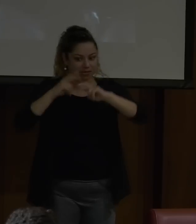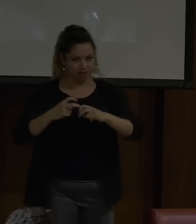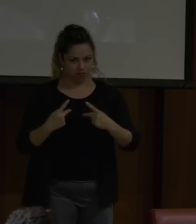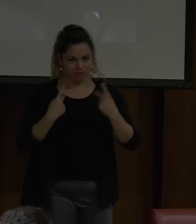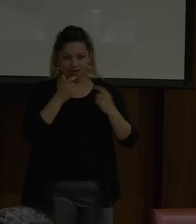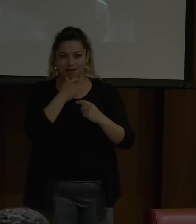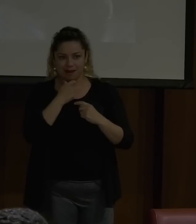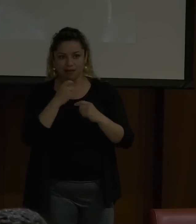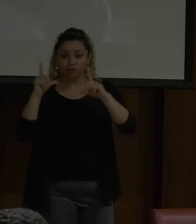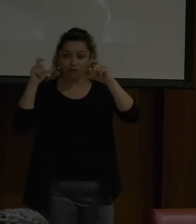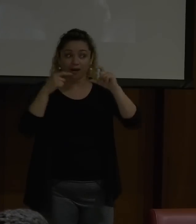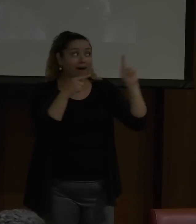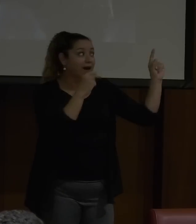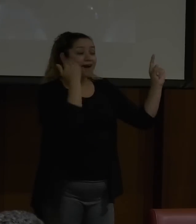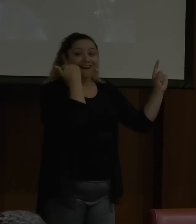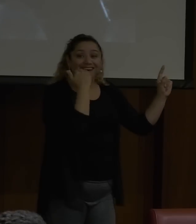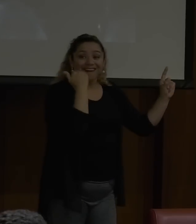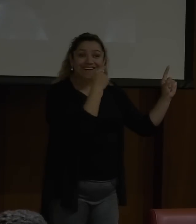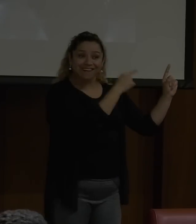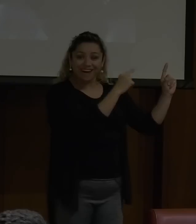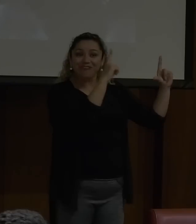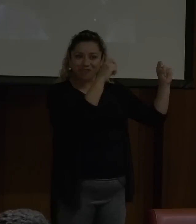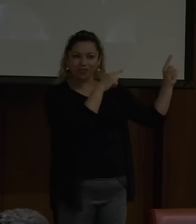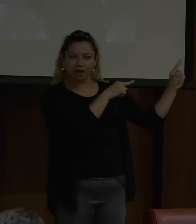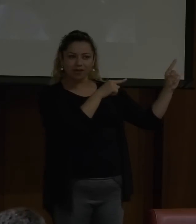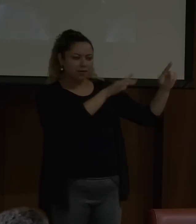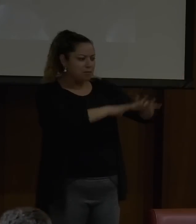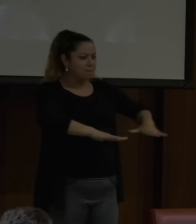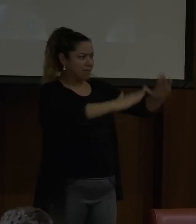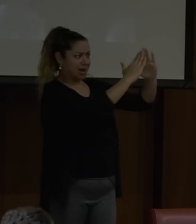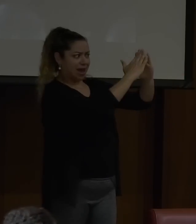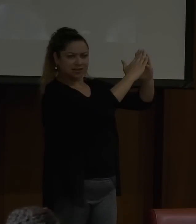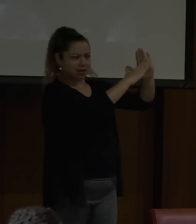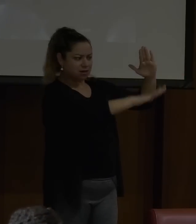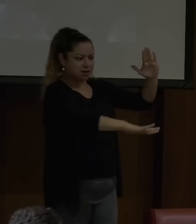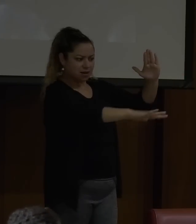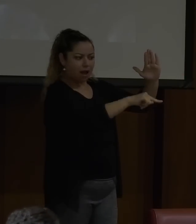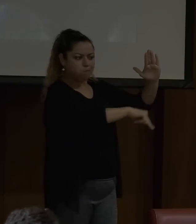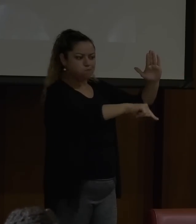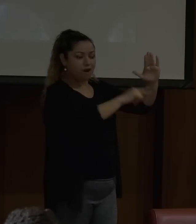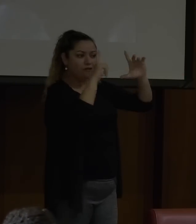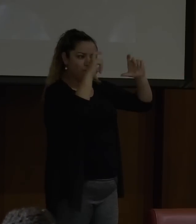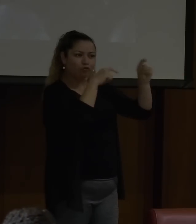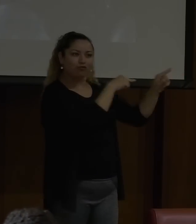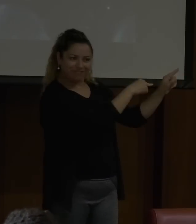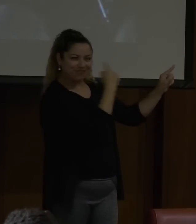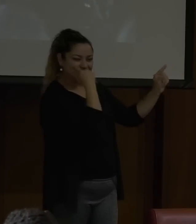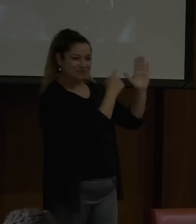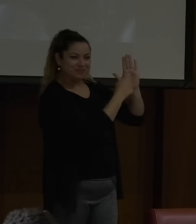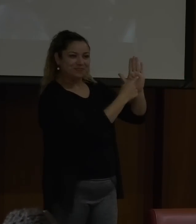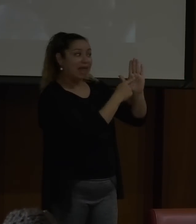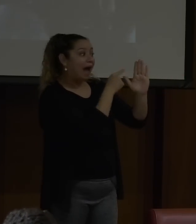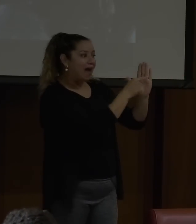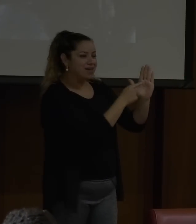una foto de Josefa Guerra en el patio de su casa, además un patio precioso porque está todo lleno de, ¿cómo se llama?,